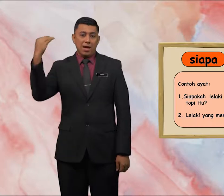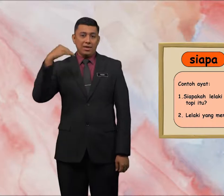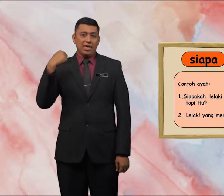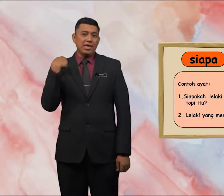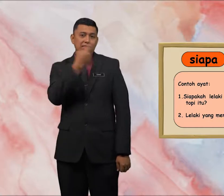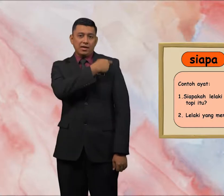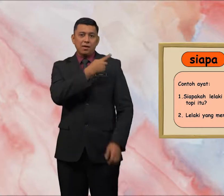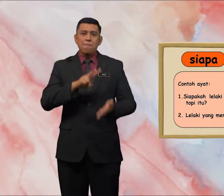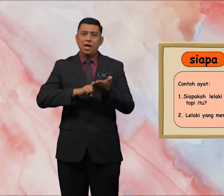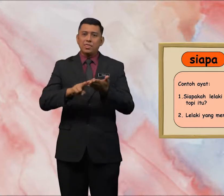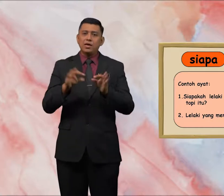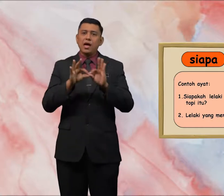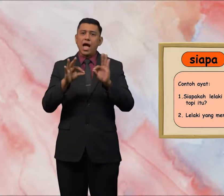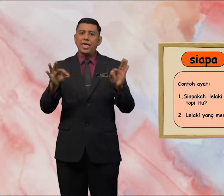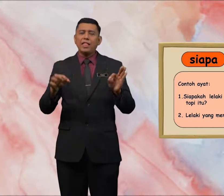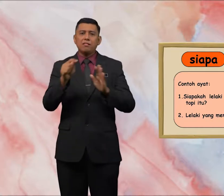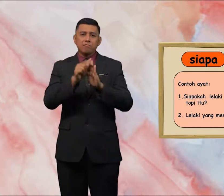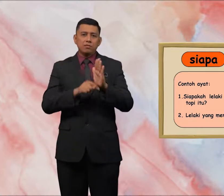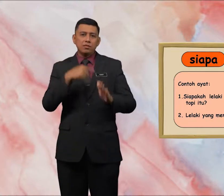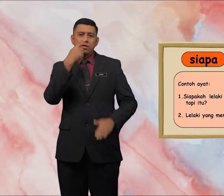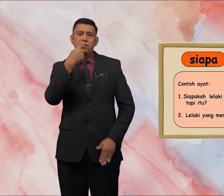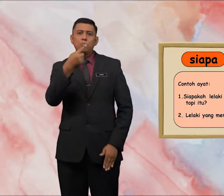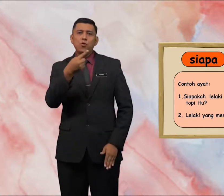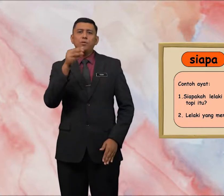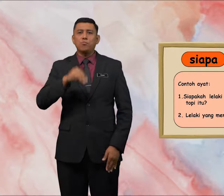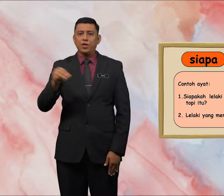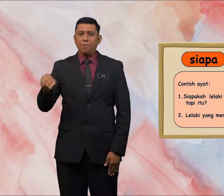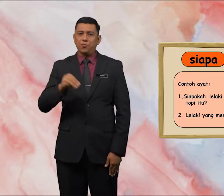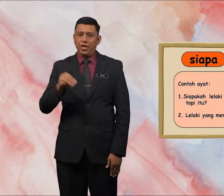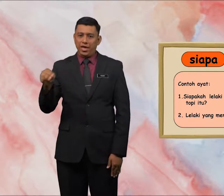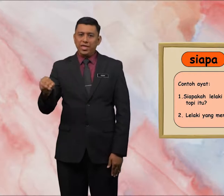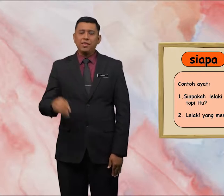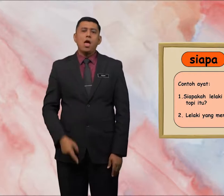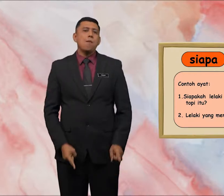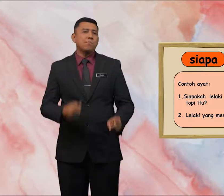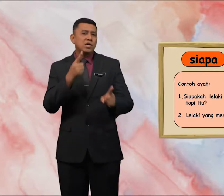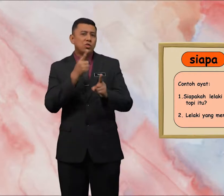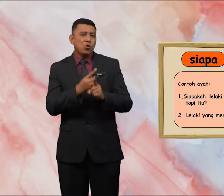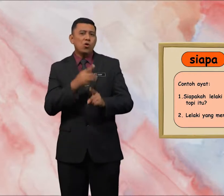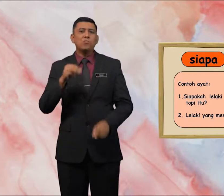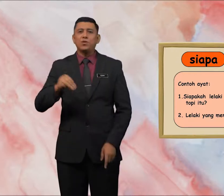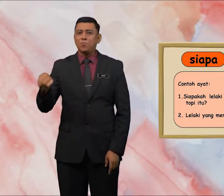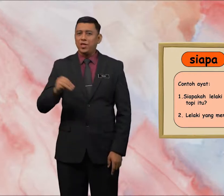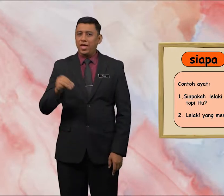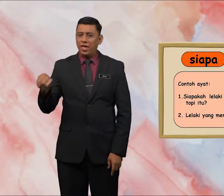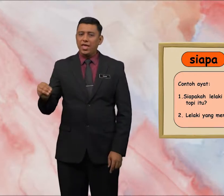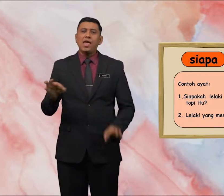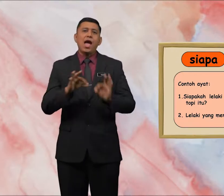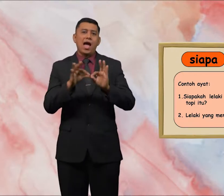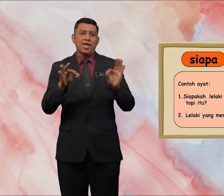Mari kita baca ayat tersebut, murid-murid. Betul, murid-murid.